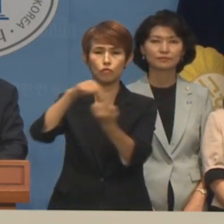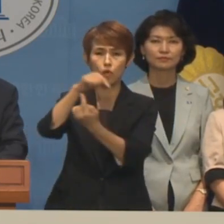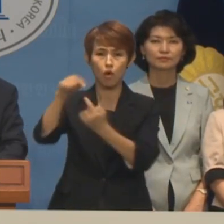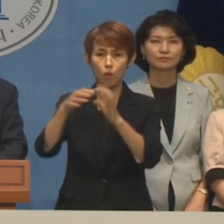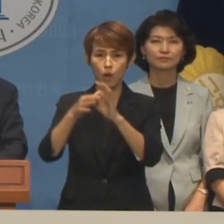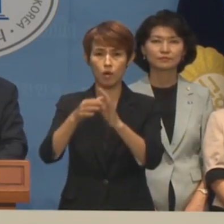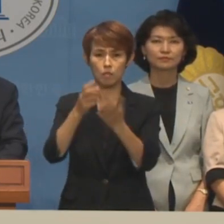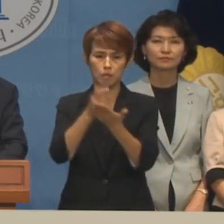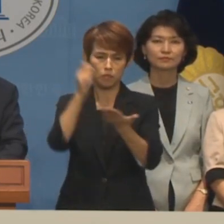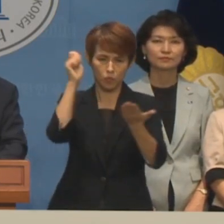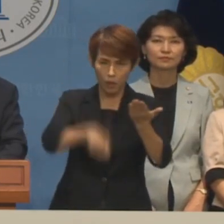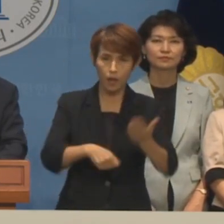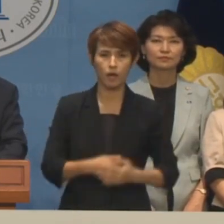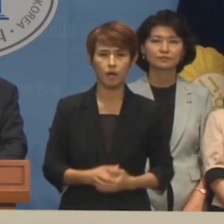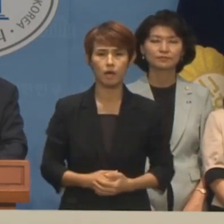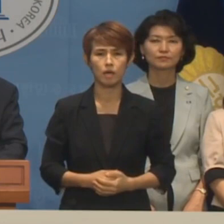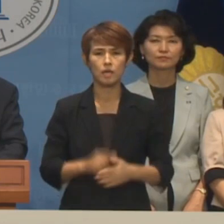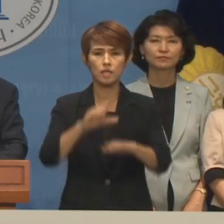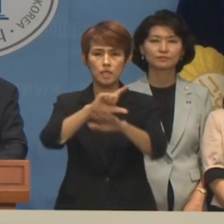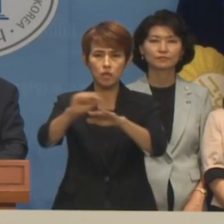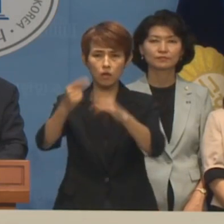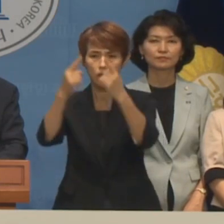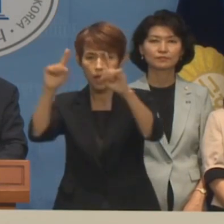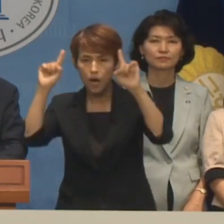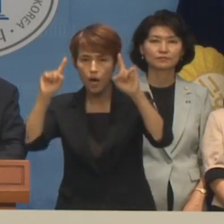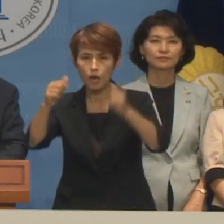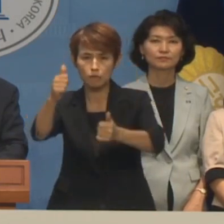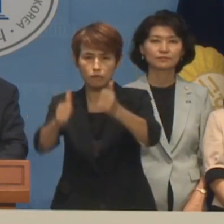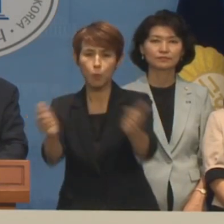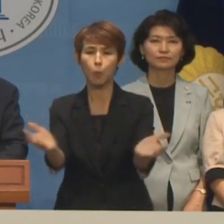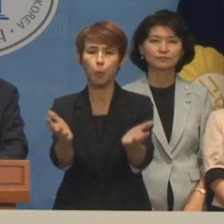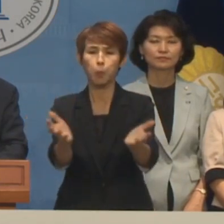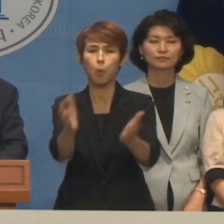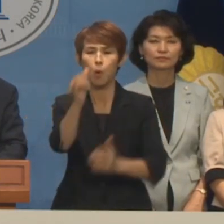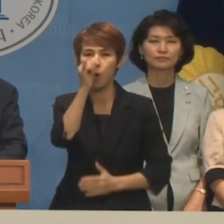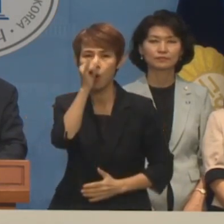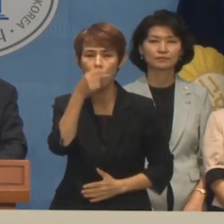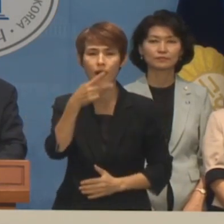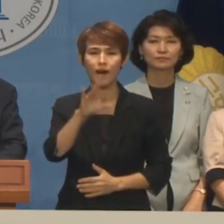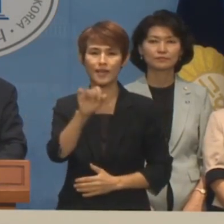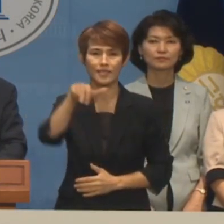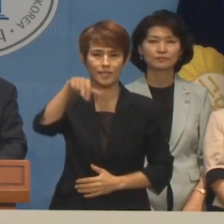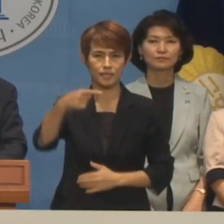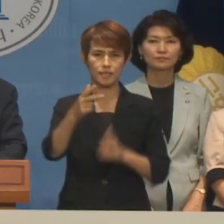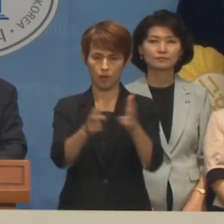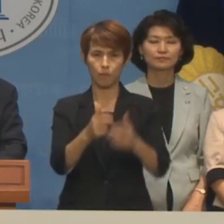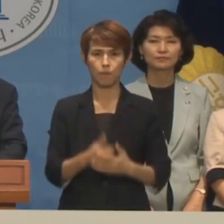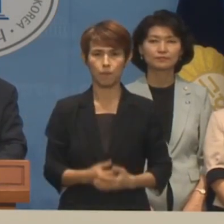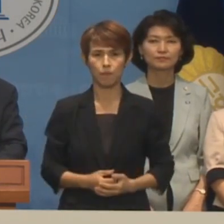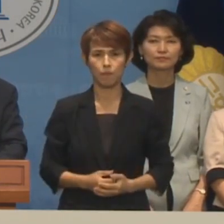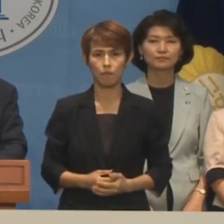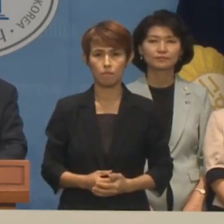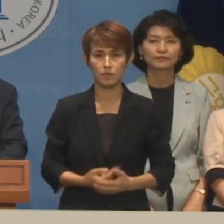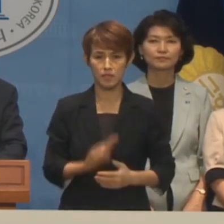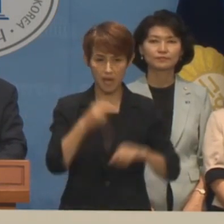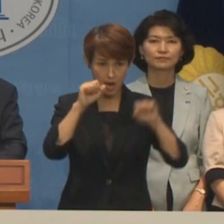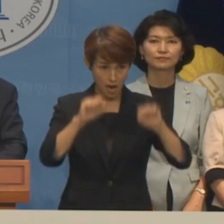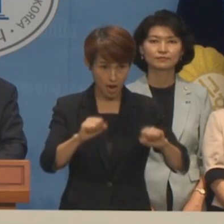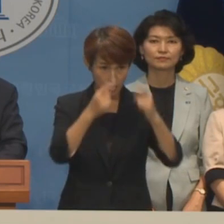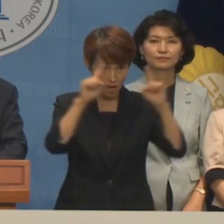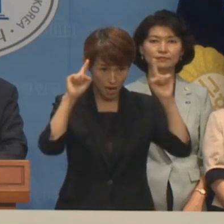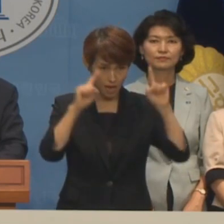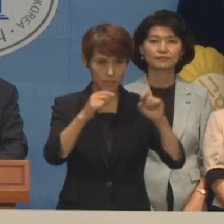통과, 지역 대학 간 구조조정 경쟁을 부추기는 라이저 사업, 살아남는 대학만